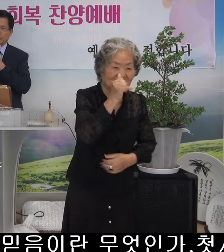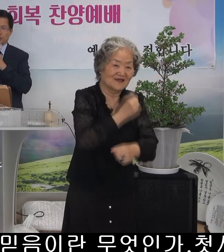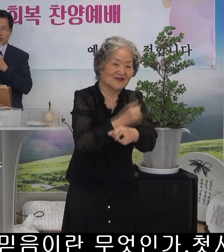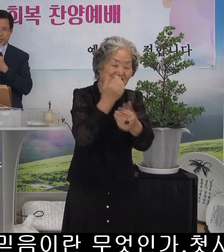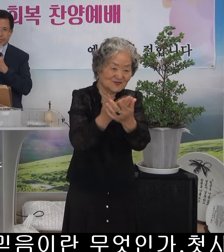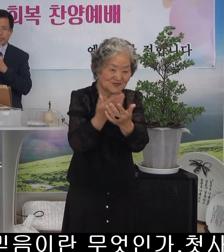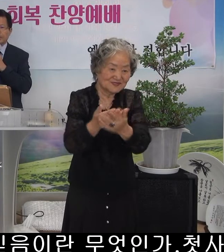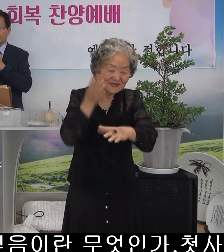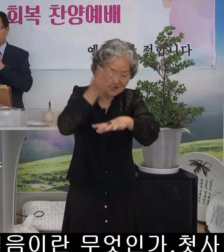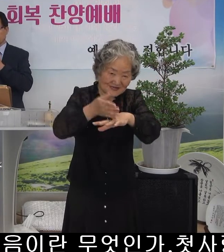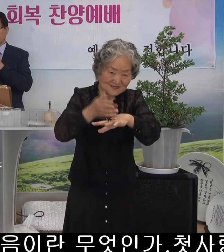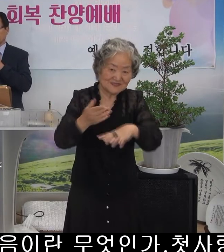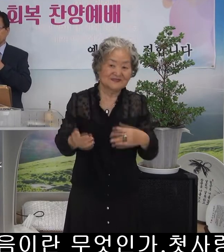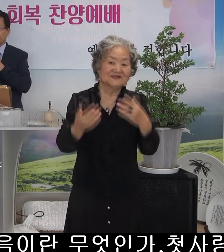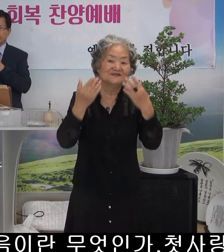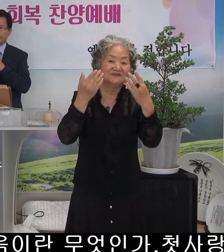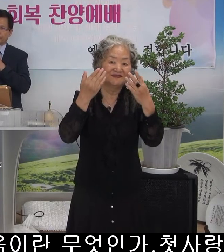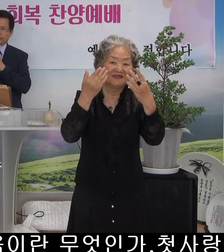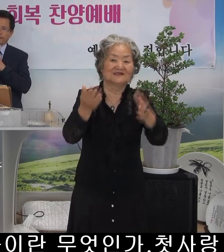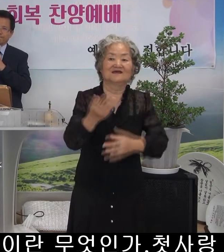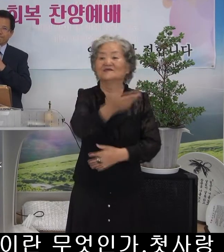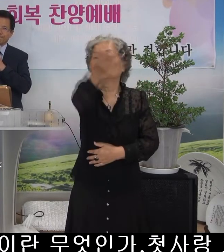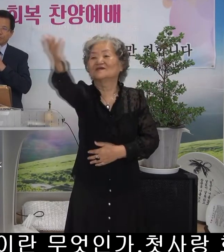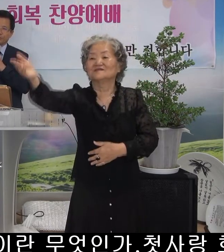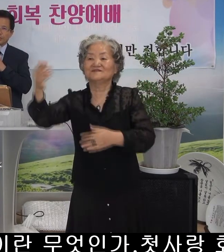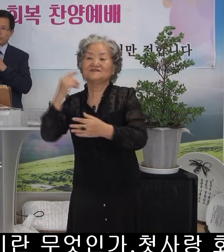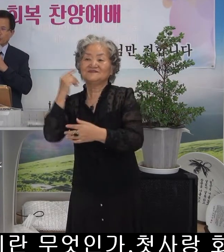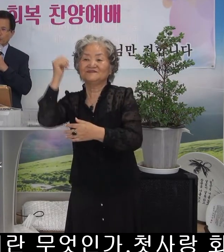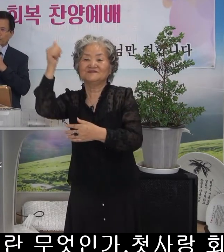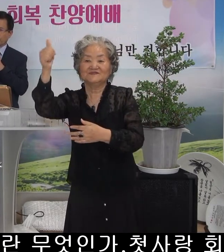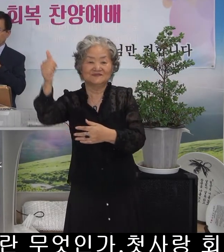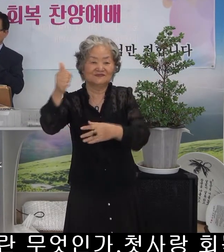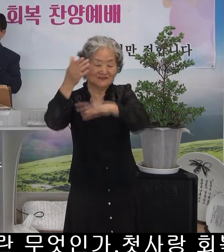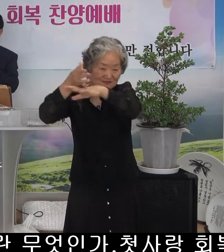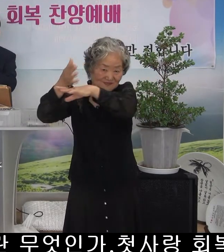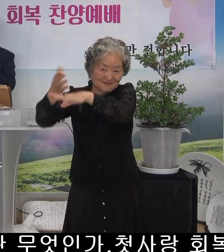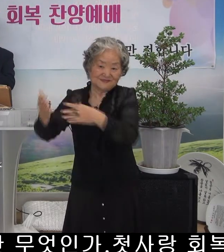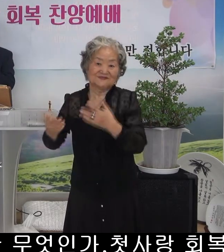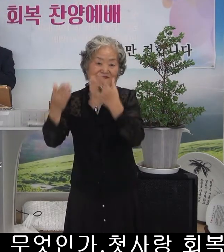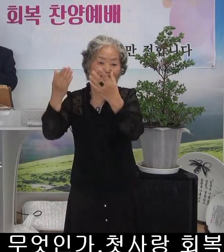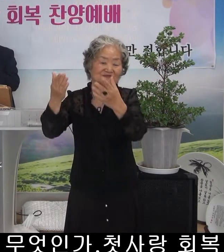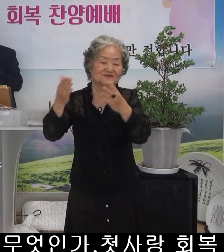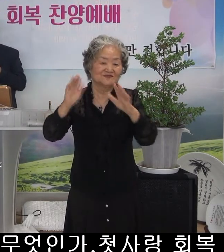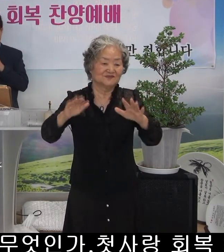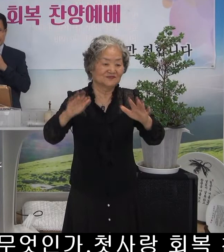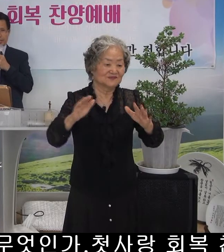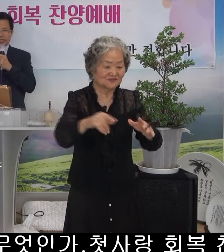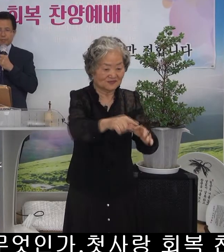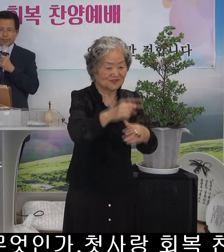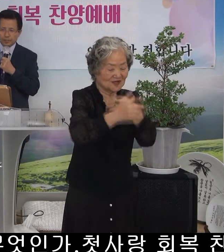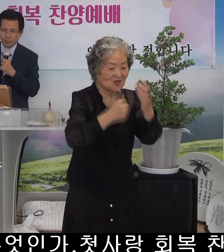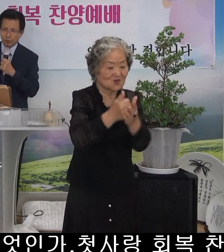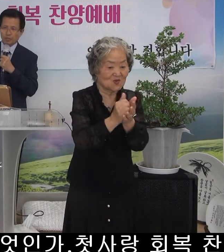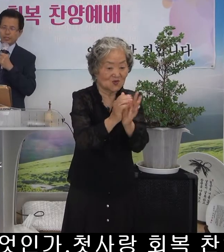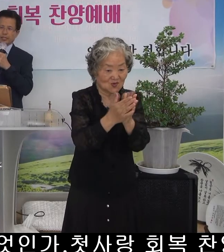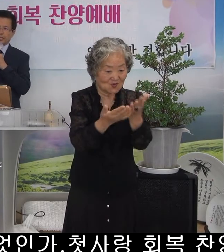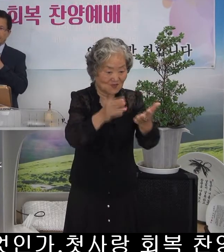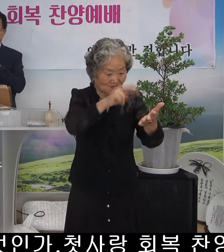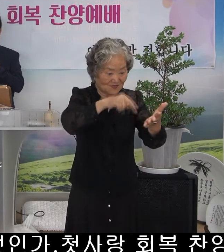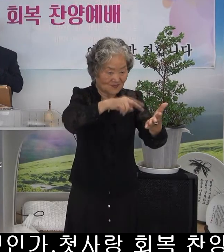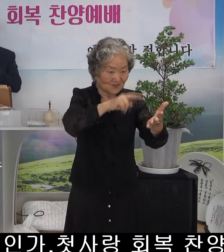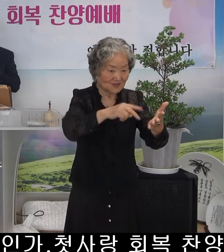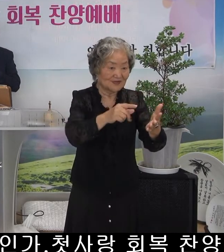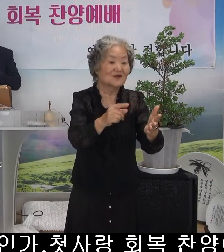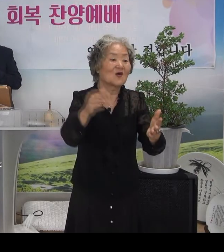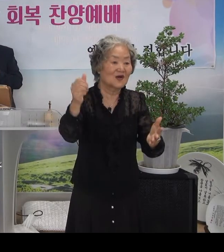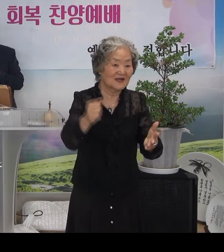감사합니다. 우리 동역자 여러분들에게도 감사를 드립니다. 오늘 본문의 말씀을 중심으로 믿음이란 무엇인가, 믿음은 무엇인가